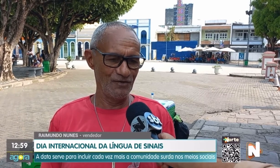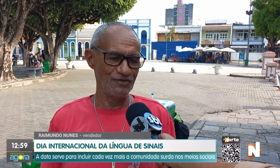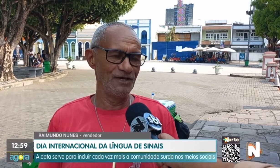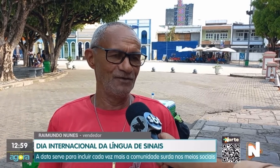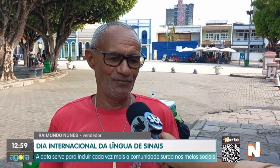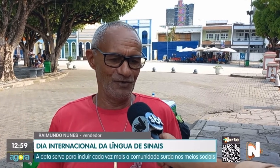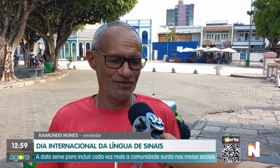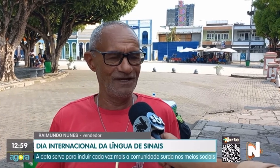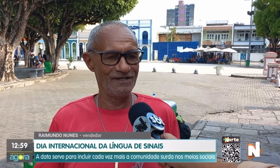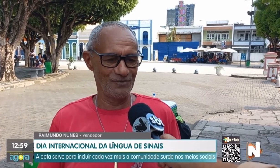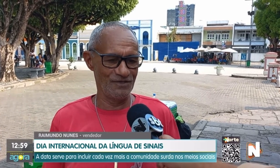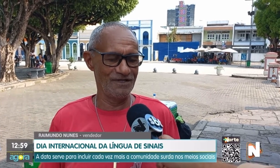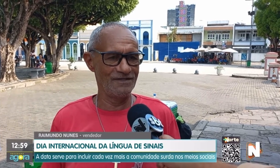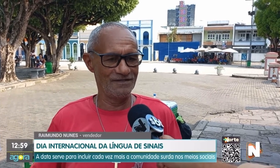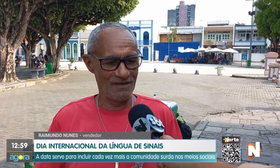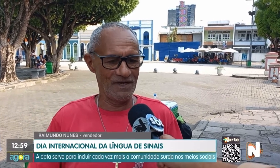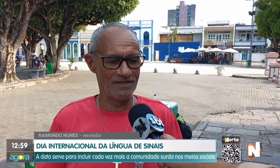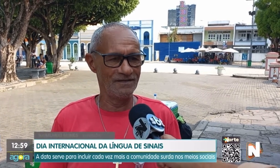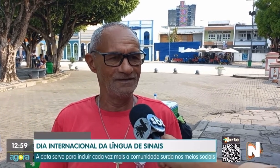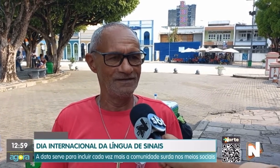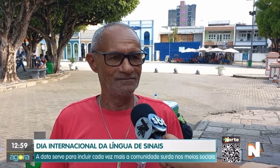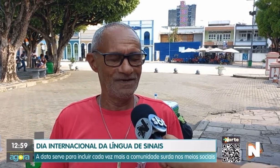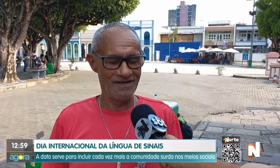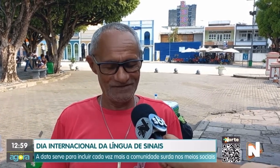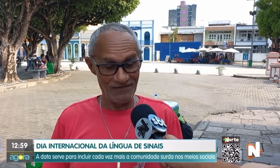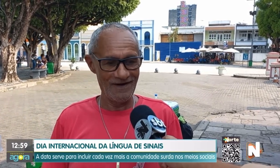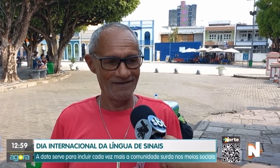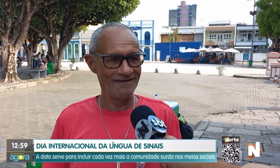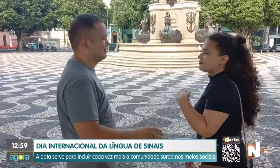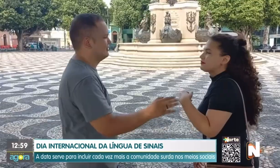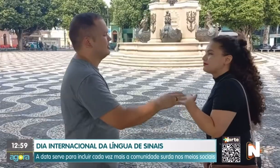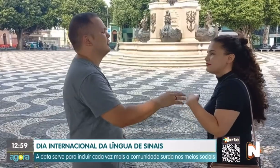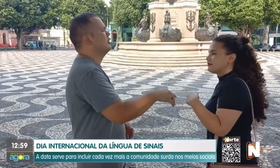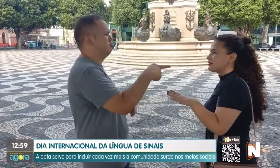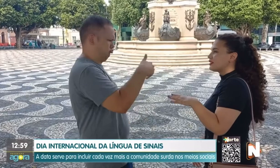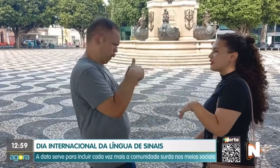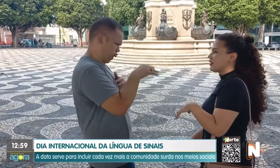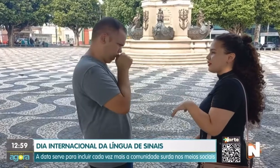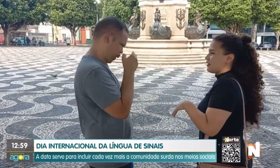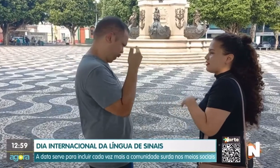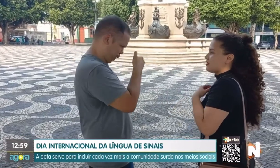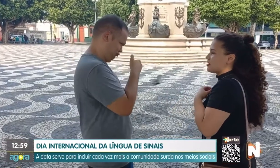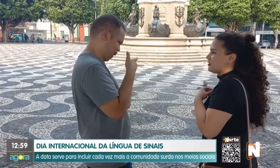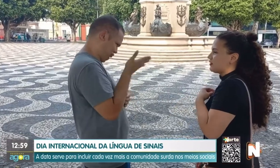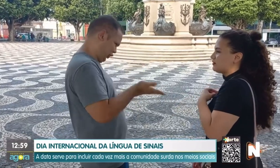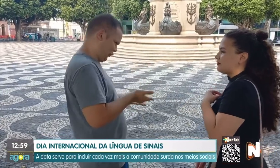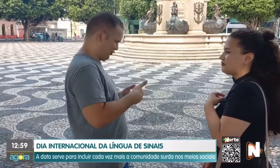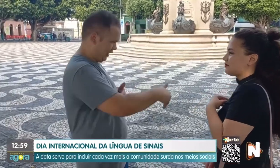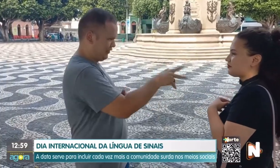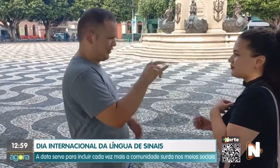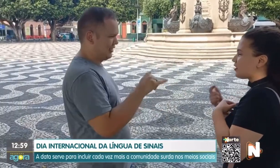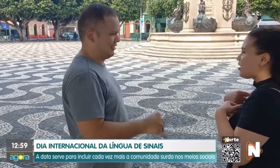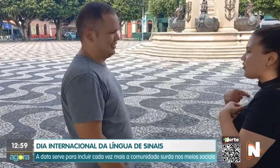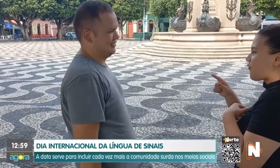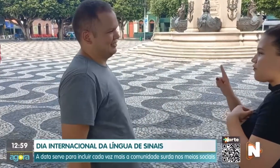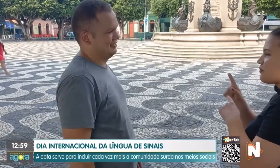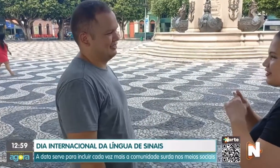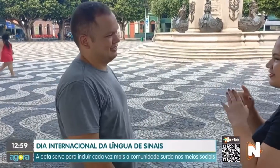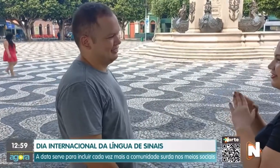por onde é as coisas que é para ir Mas vai Para o professor, entender de Libras é essencial para o convívio de